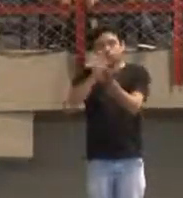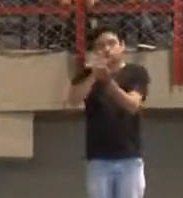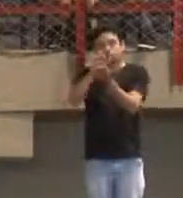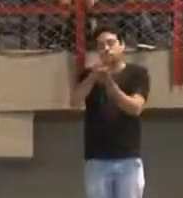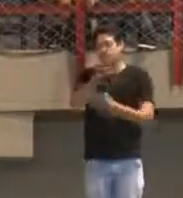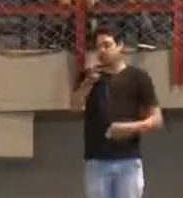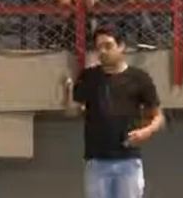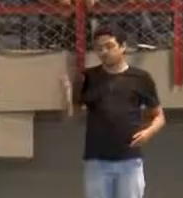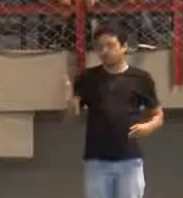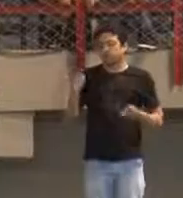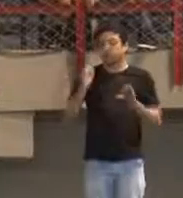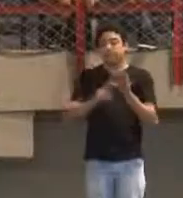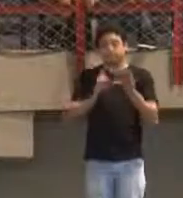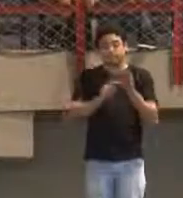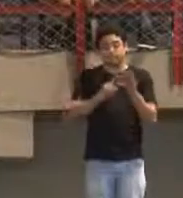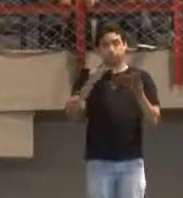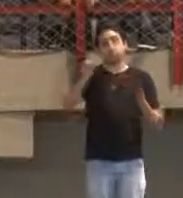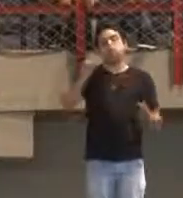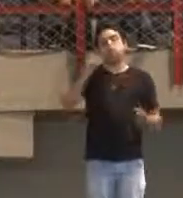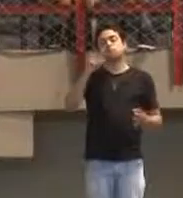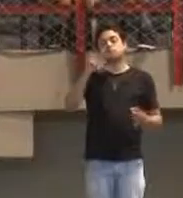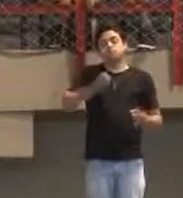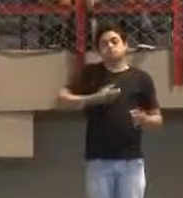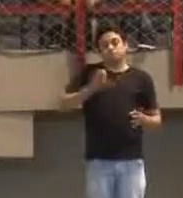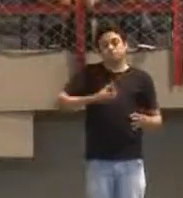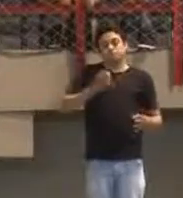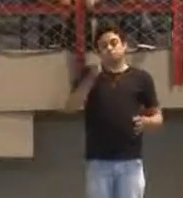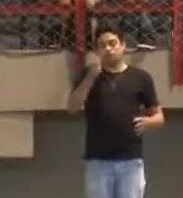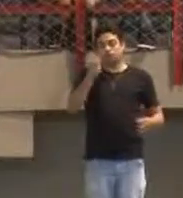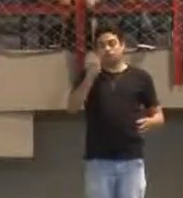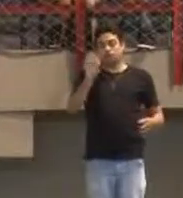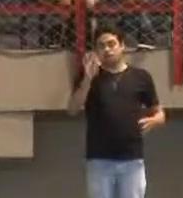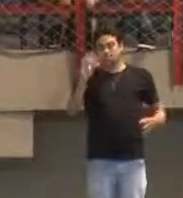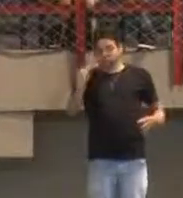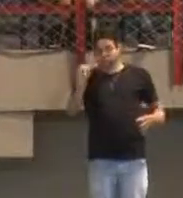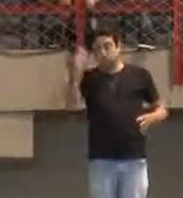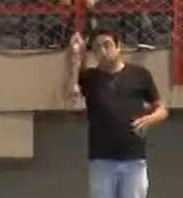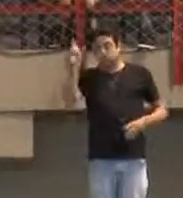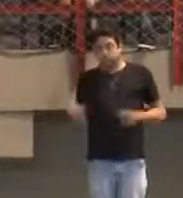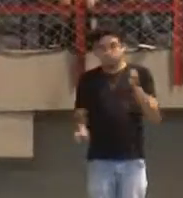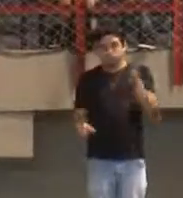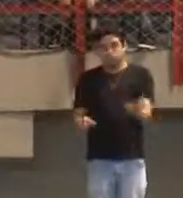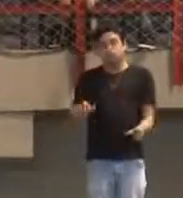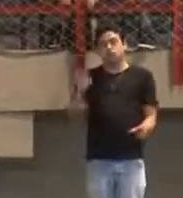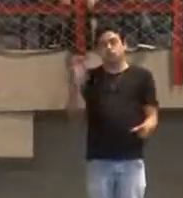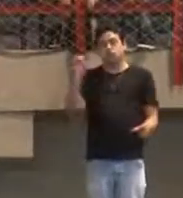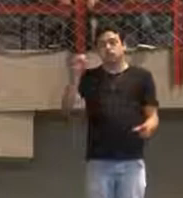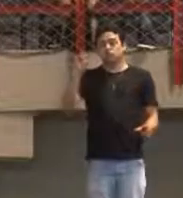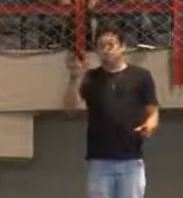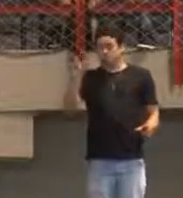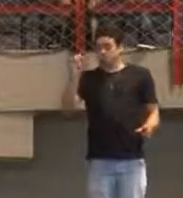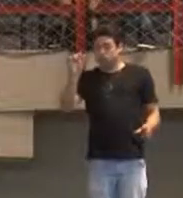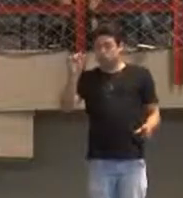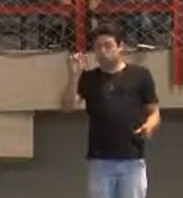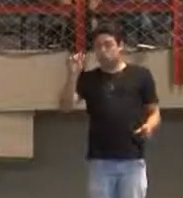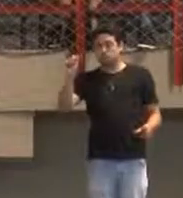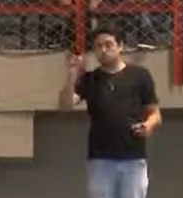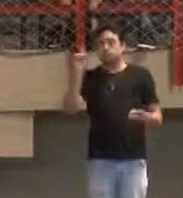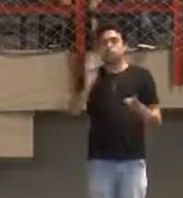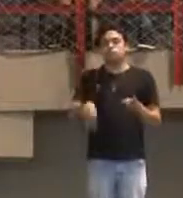data. Poesia Árcade, do Bocage e do Tomás Antônio Gonzaga, 1700. É a